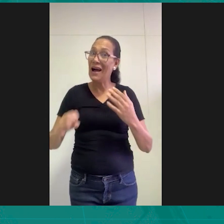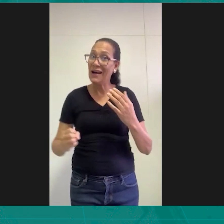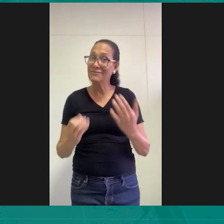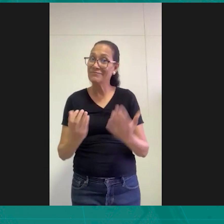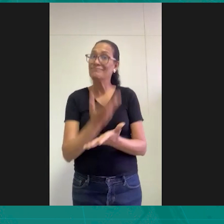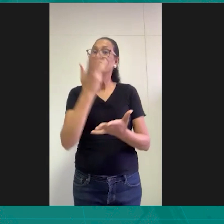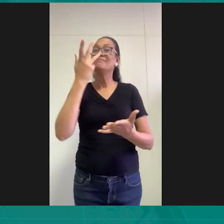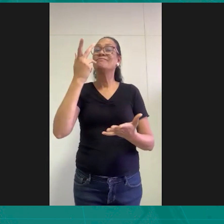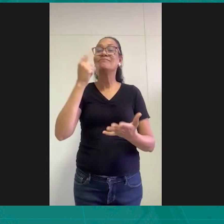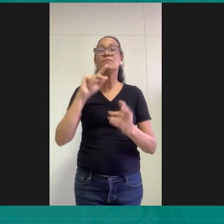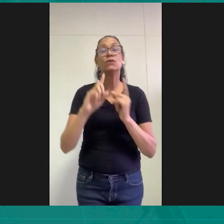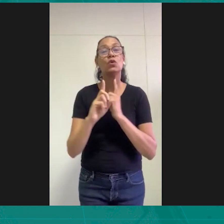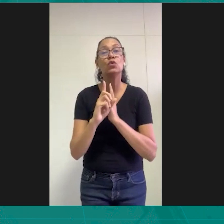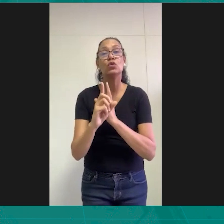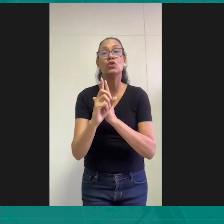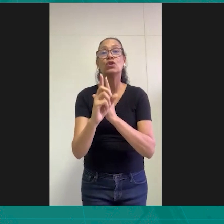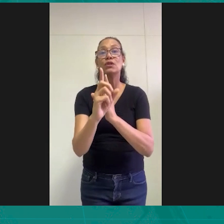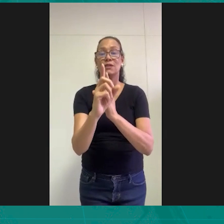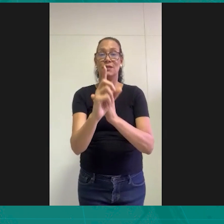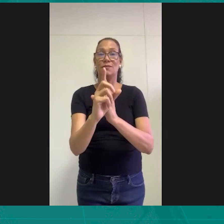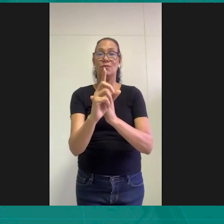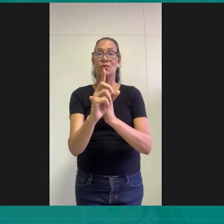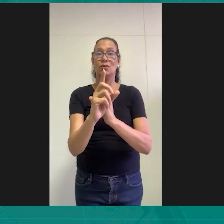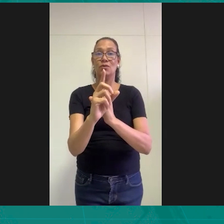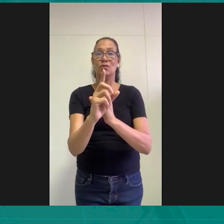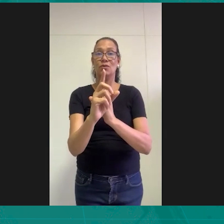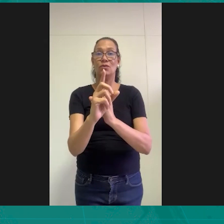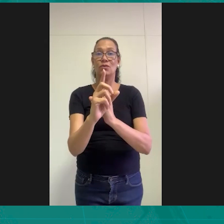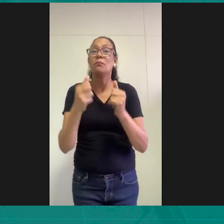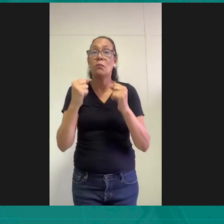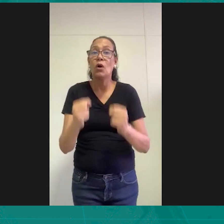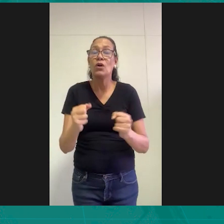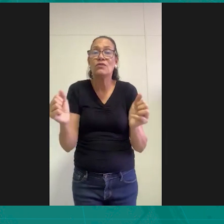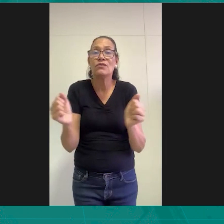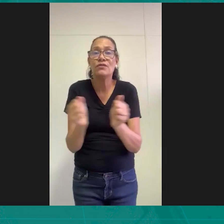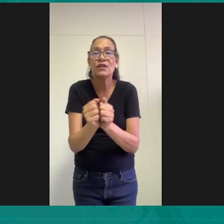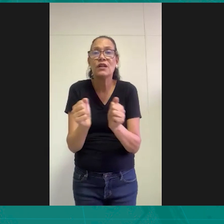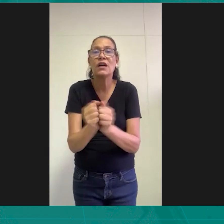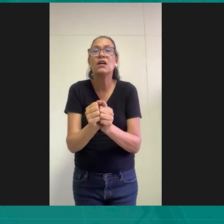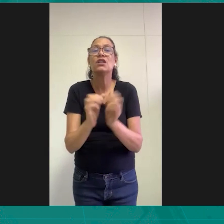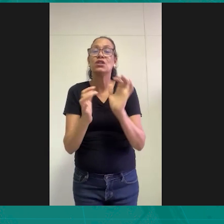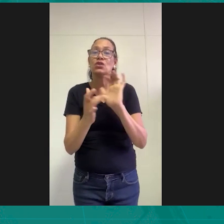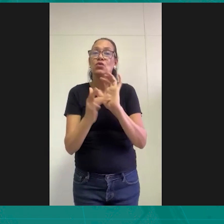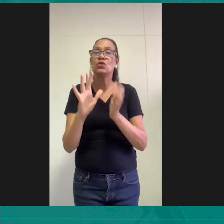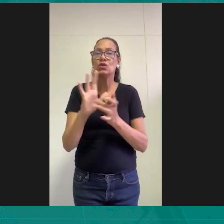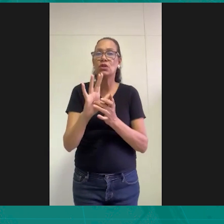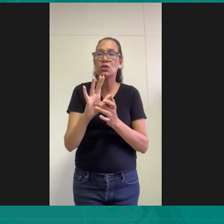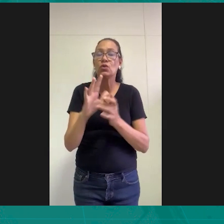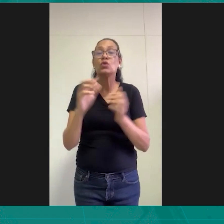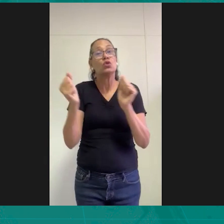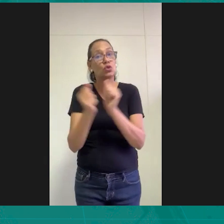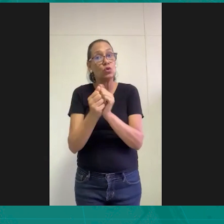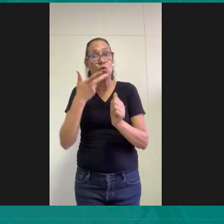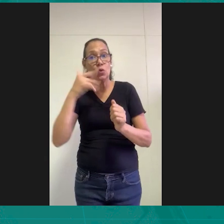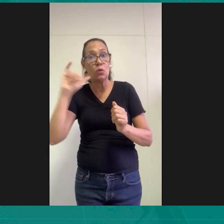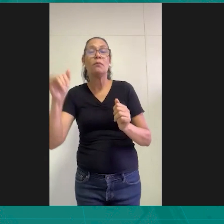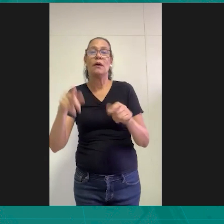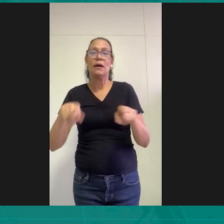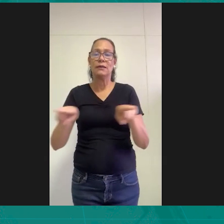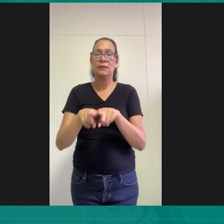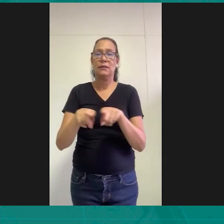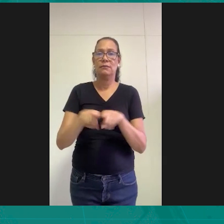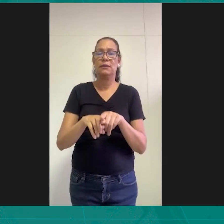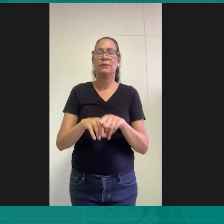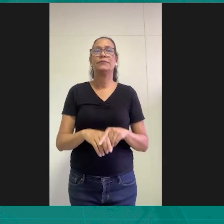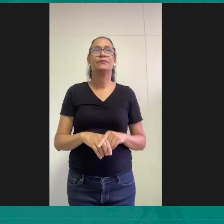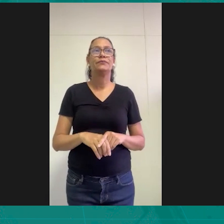discípulos para onde ele está. Né? Vamos voltar para João 14, né? Ele diz assim: e quando eu